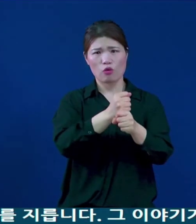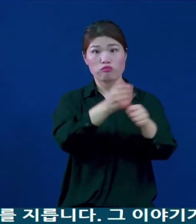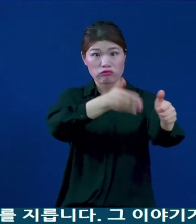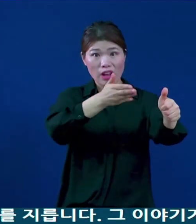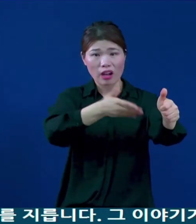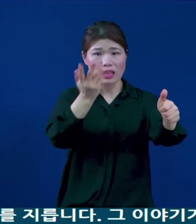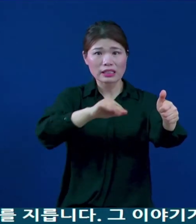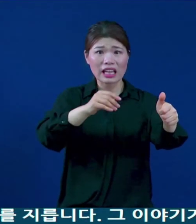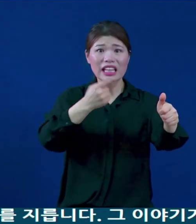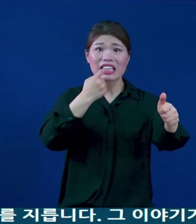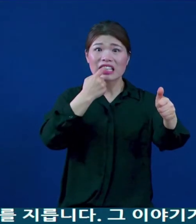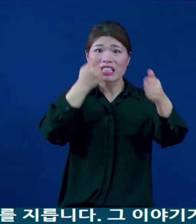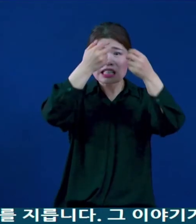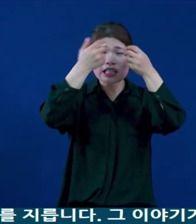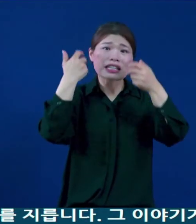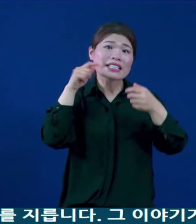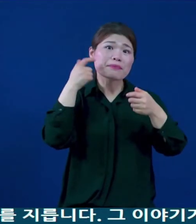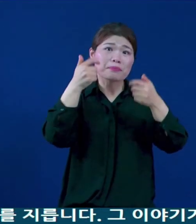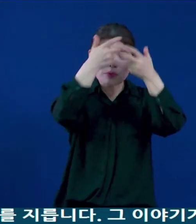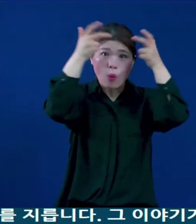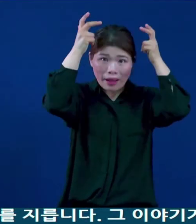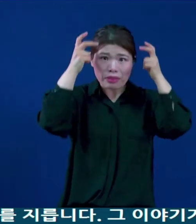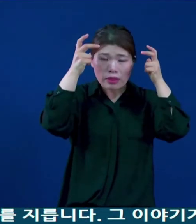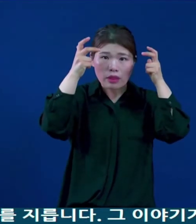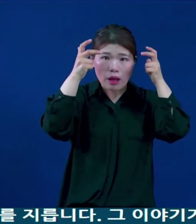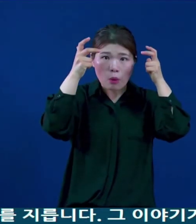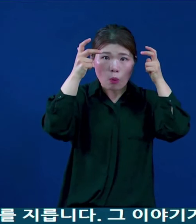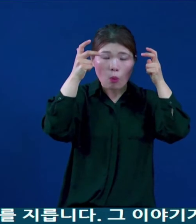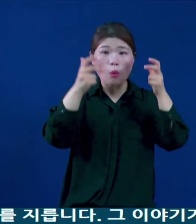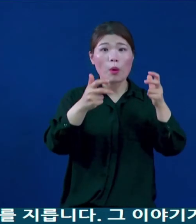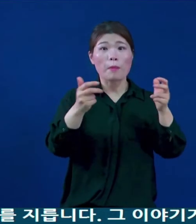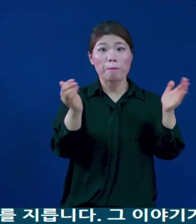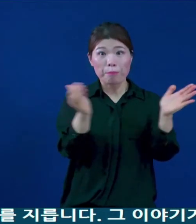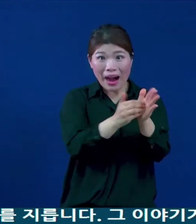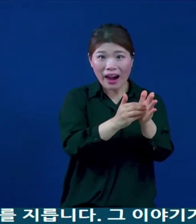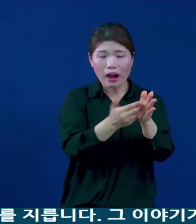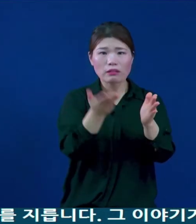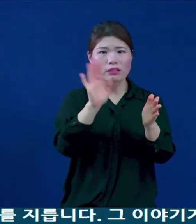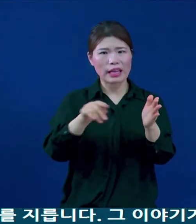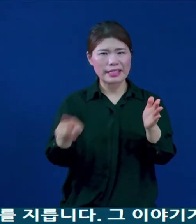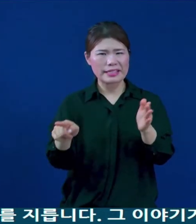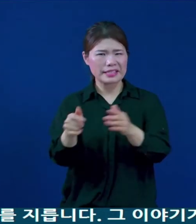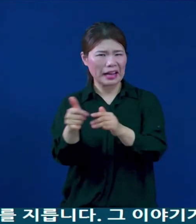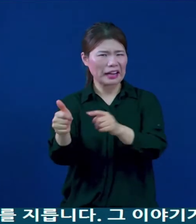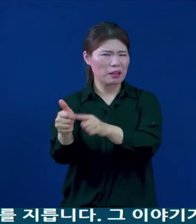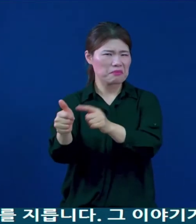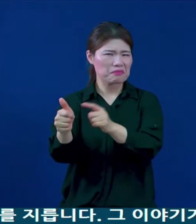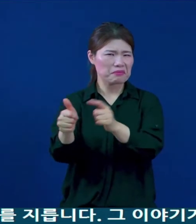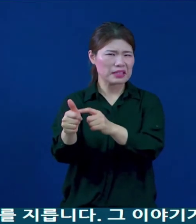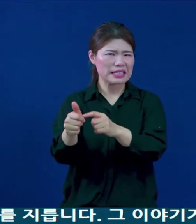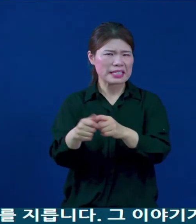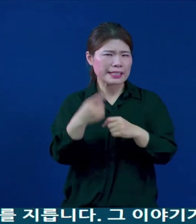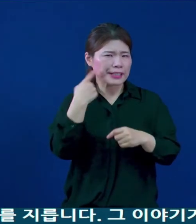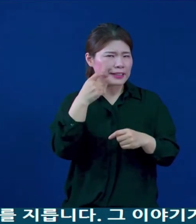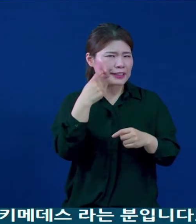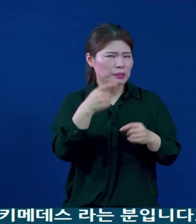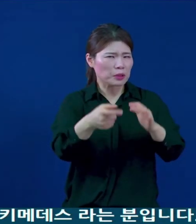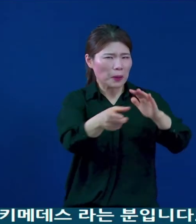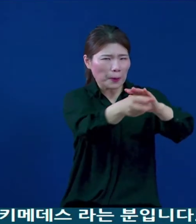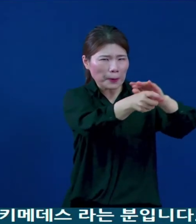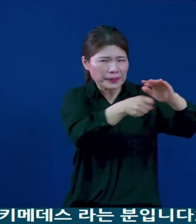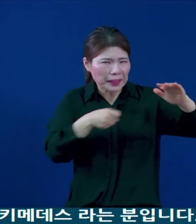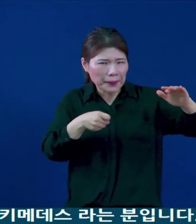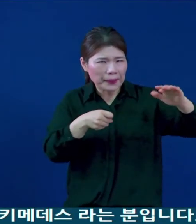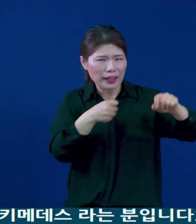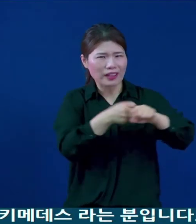금관이 완성되었는데 소문이 떠돕니다. 이 사람이 사기를 쳐가지고 금을 많이 빼돌리고 일부를 은으로